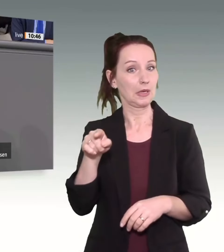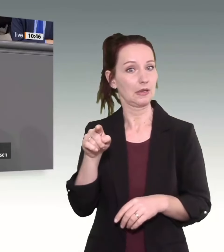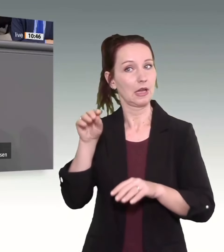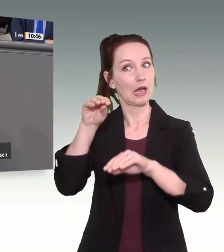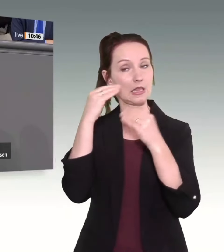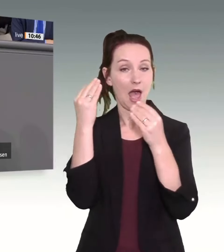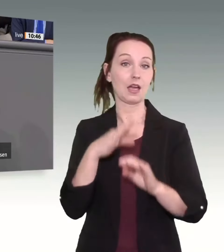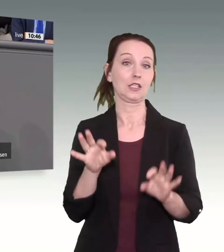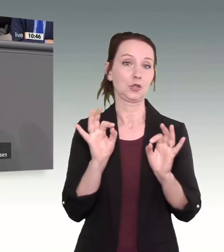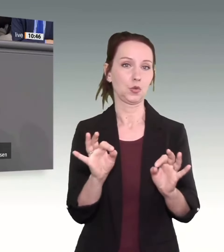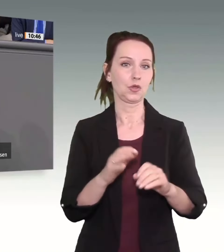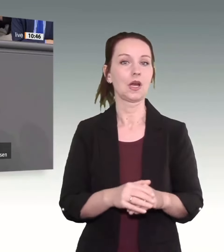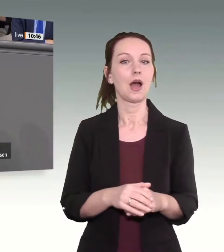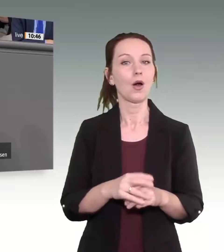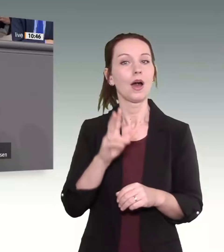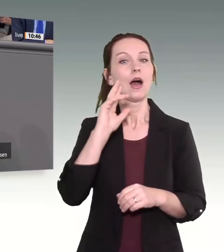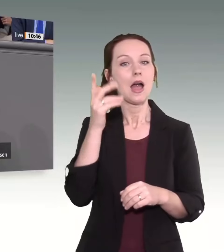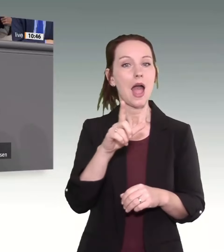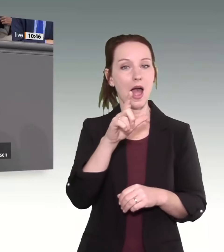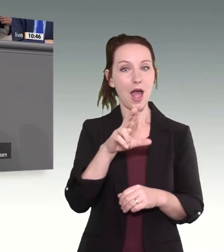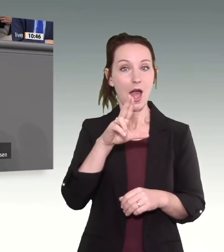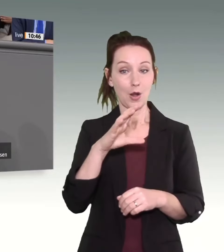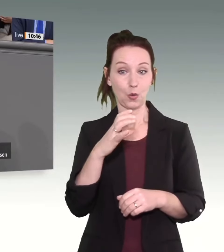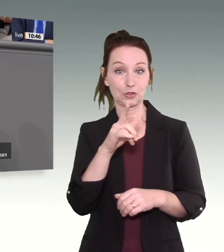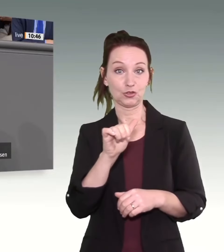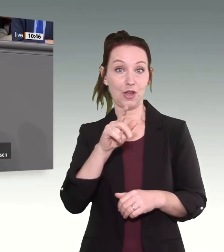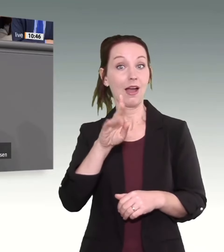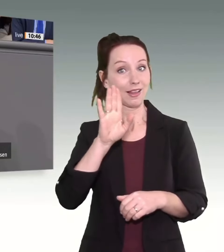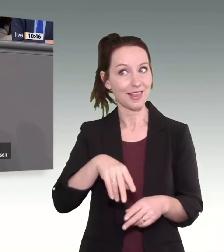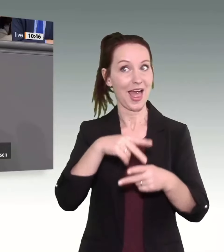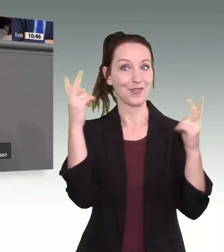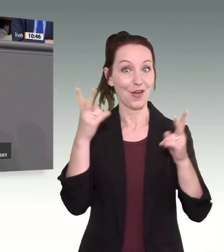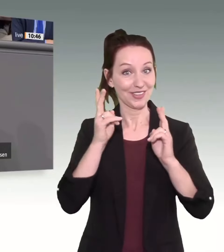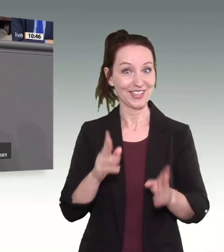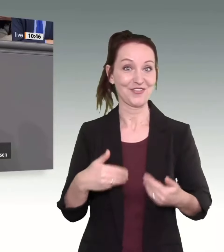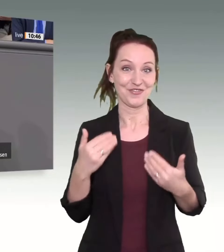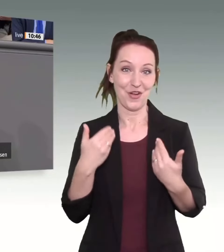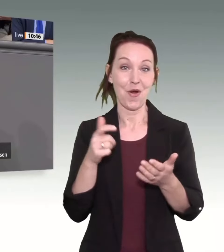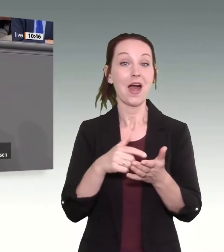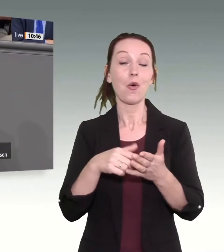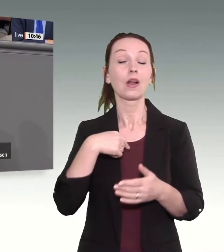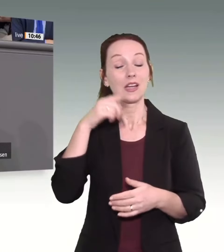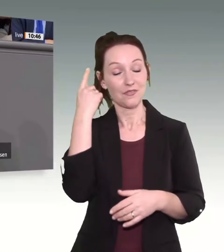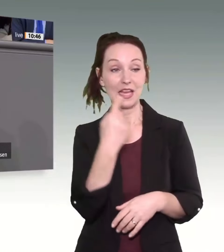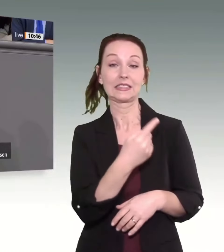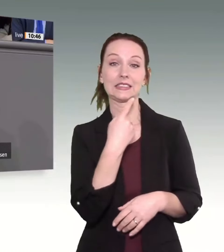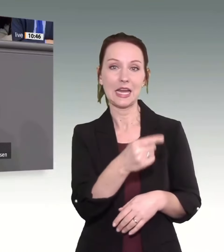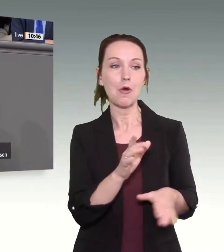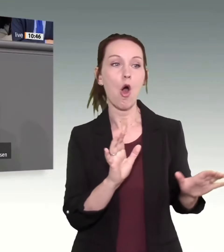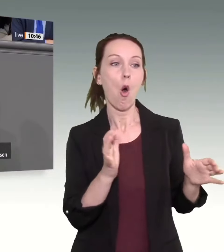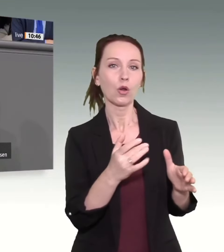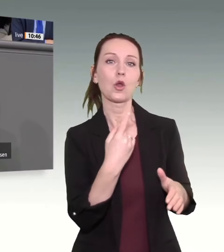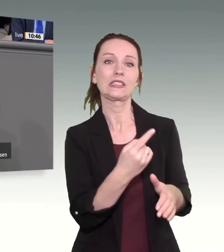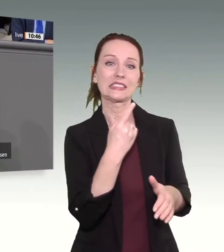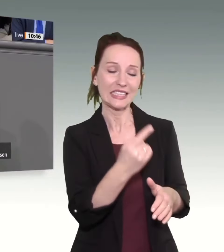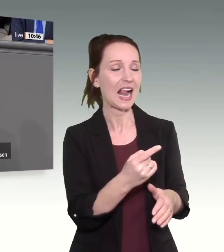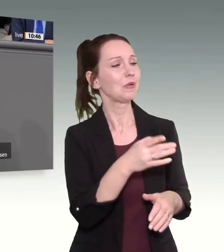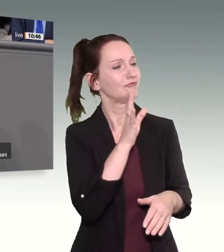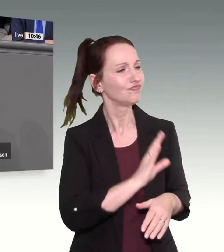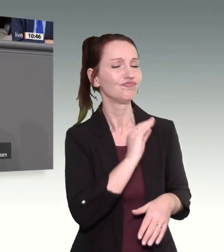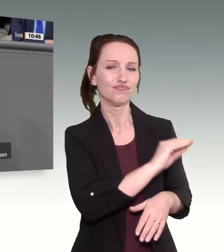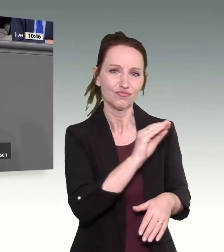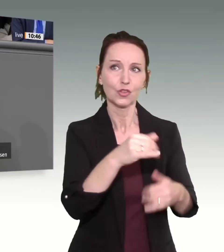gute Nachricht. Und auch Herr Luczak darf sich richtig öffentlich freuen, weil ich weiß, er hat auch innerhalb der Union dafür geworben, dass heute